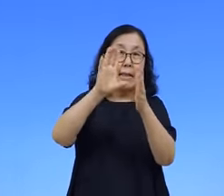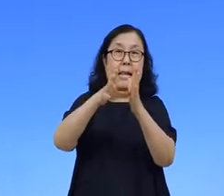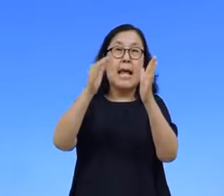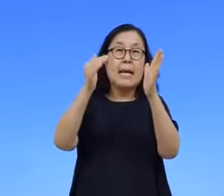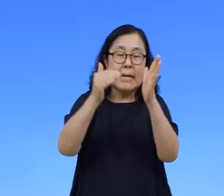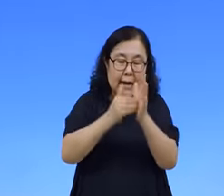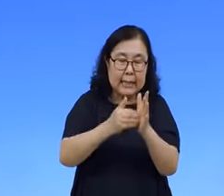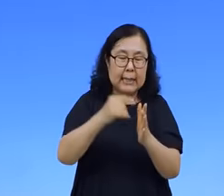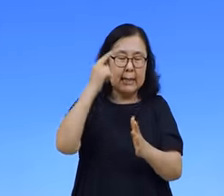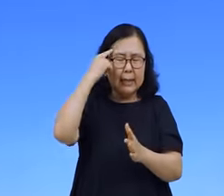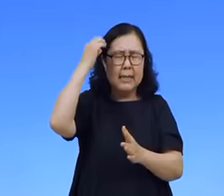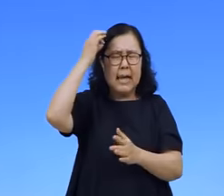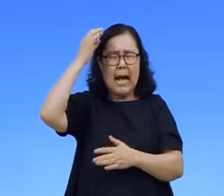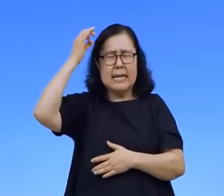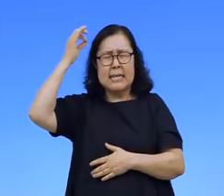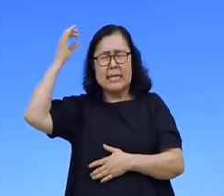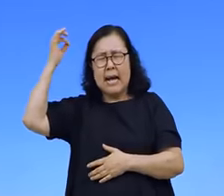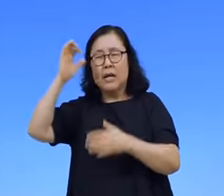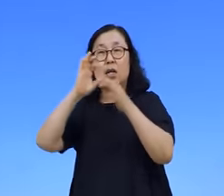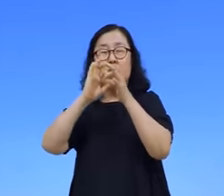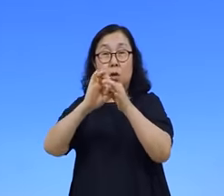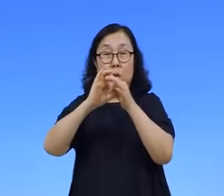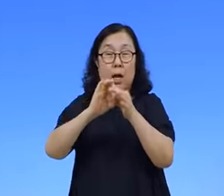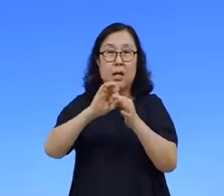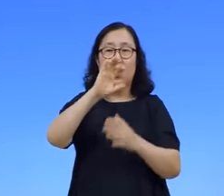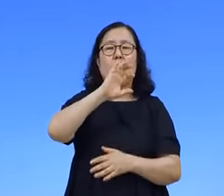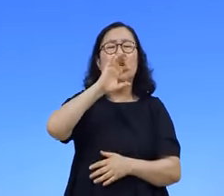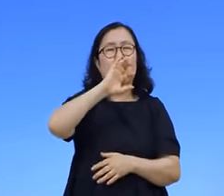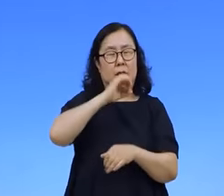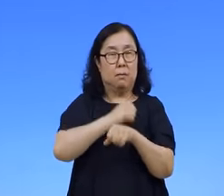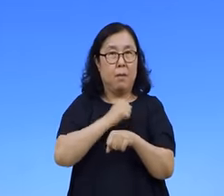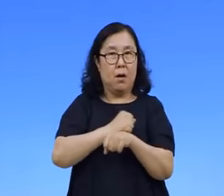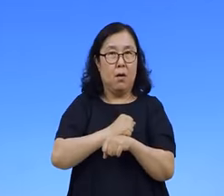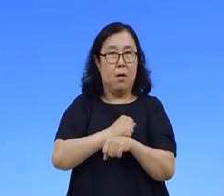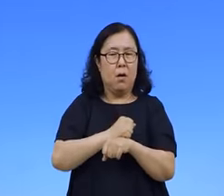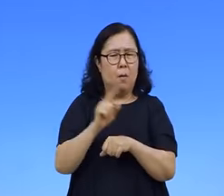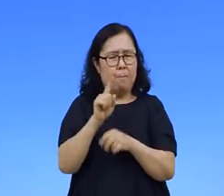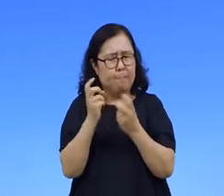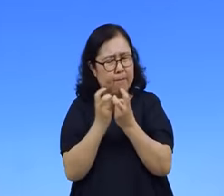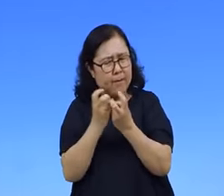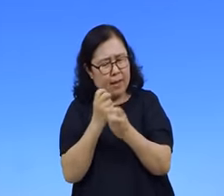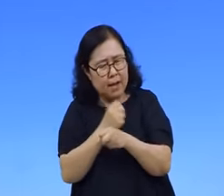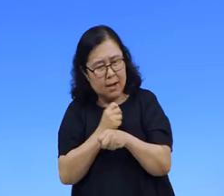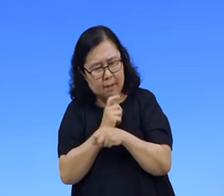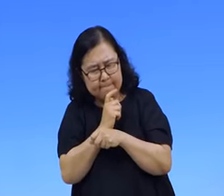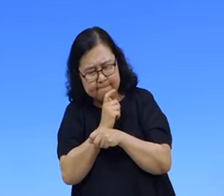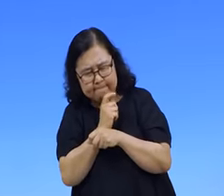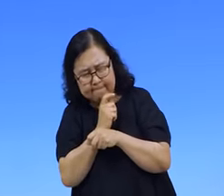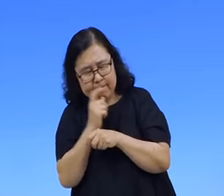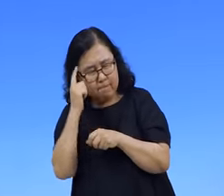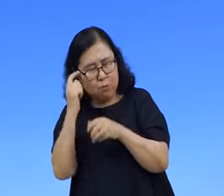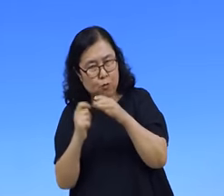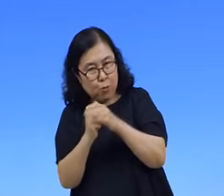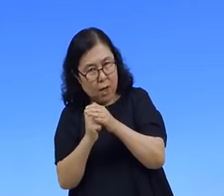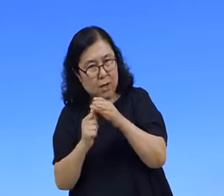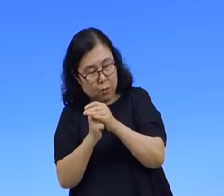많은 상상을 통해서 연습을 한다는 거예요. 이렇게 저렇게 이렇게 노려야 되나, 마음에서 끊임없는 그런 상상력이,